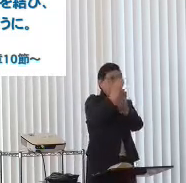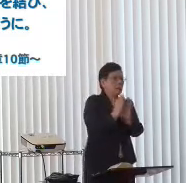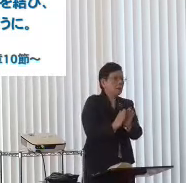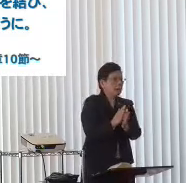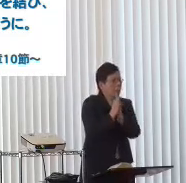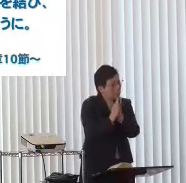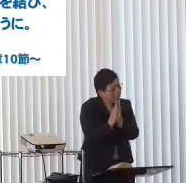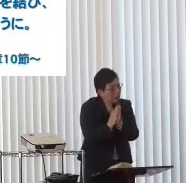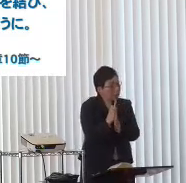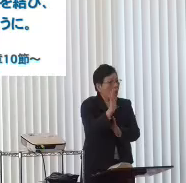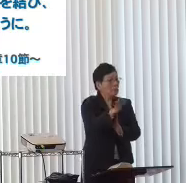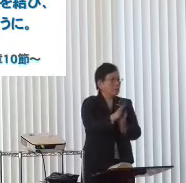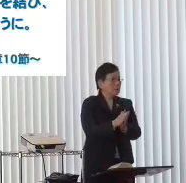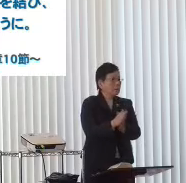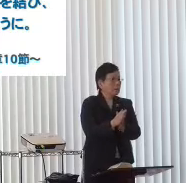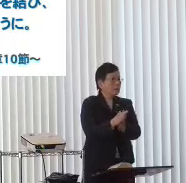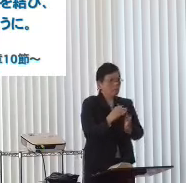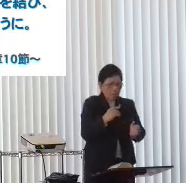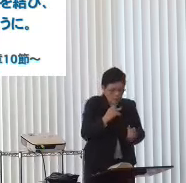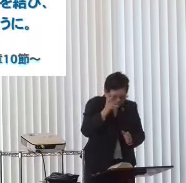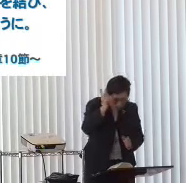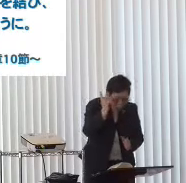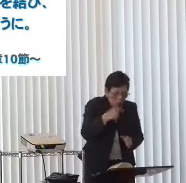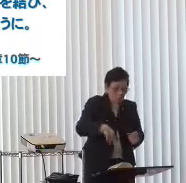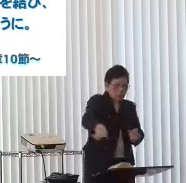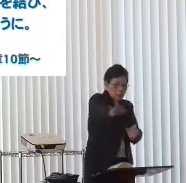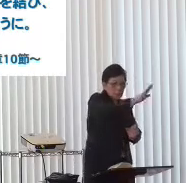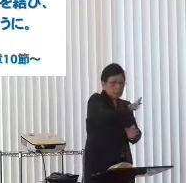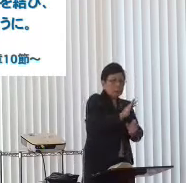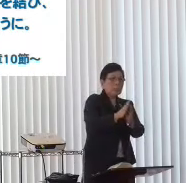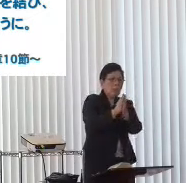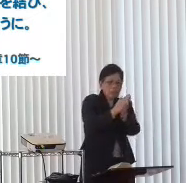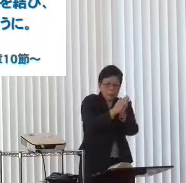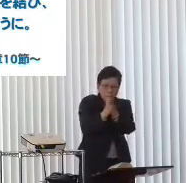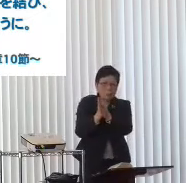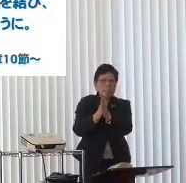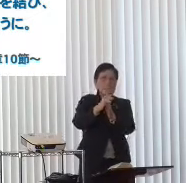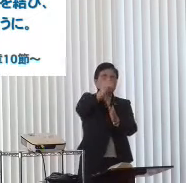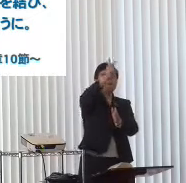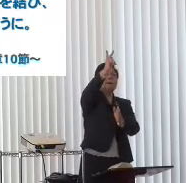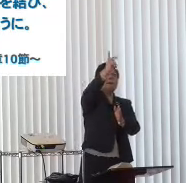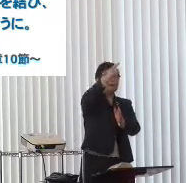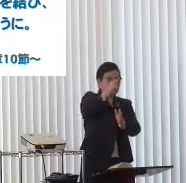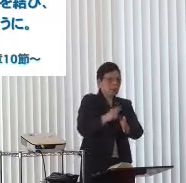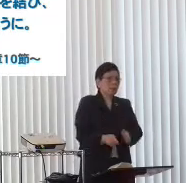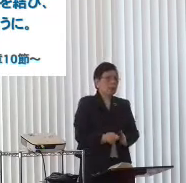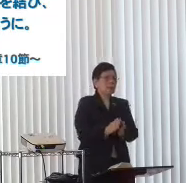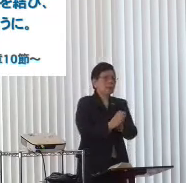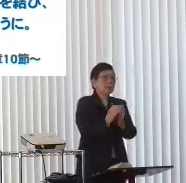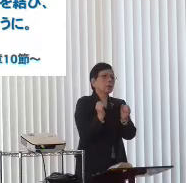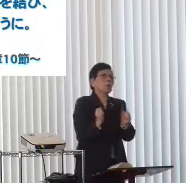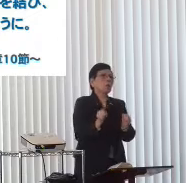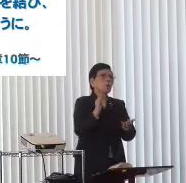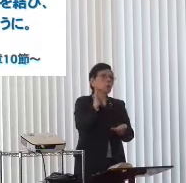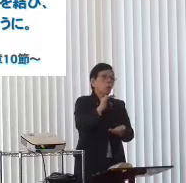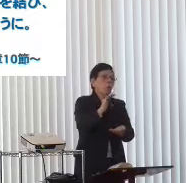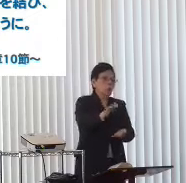ですね。神様は私たちに願っておられることがここに散りばめられているわけであります。